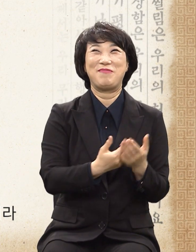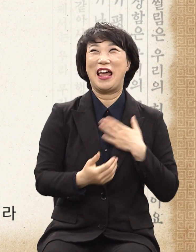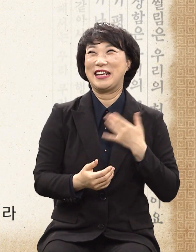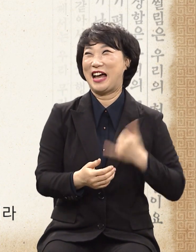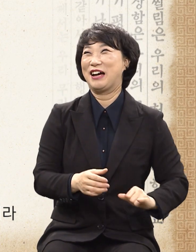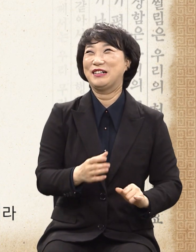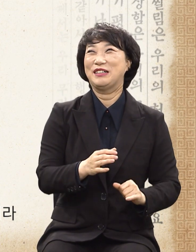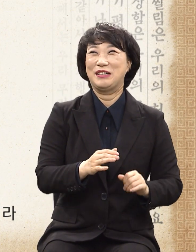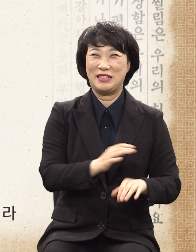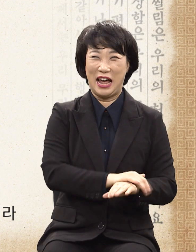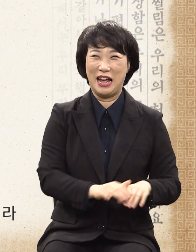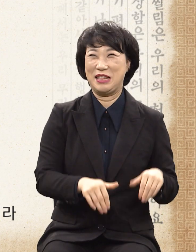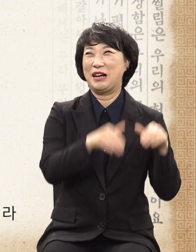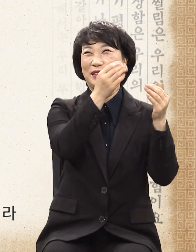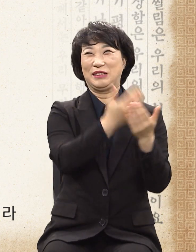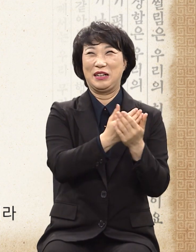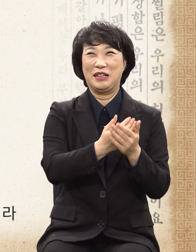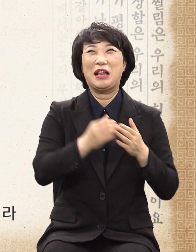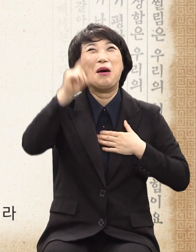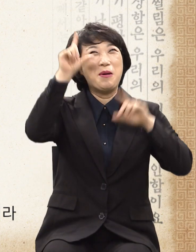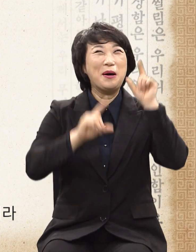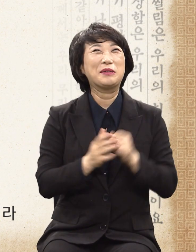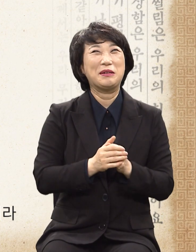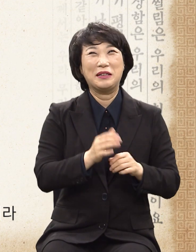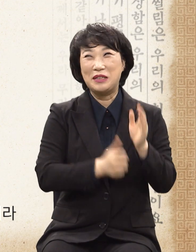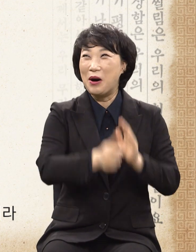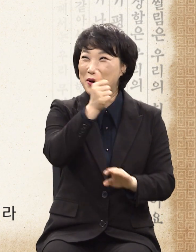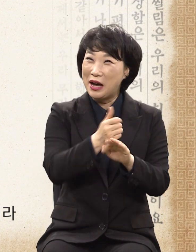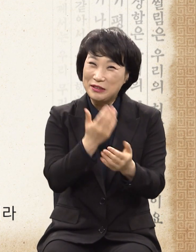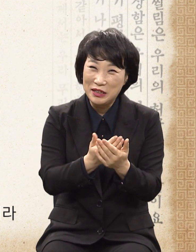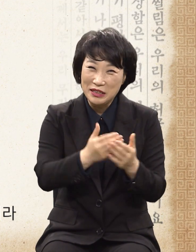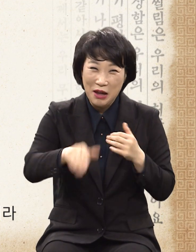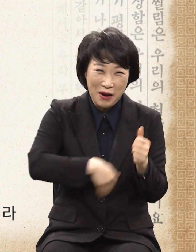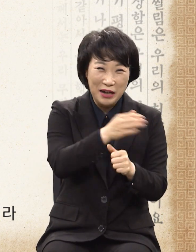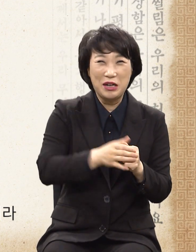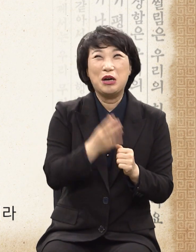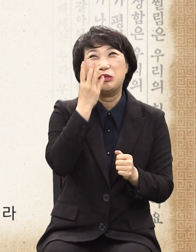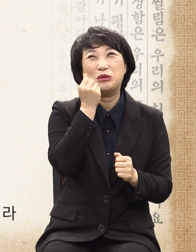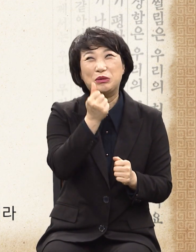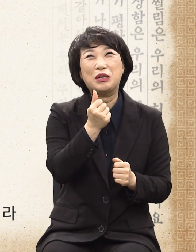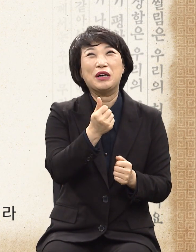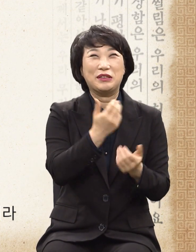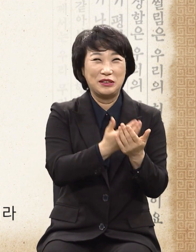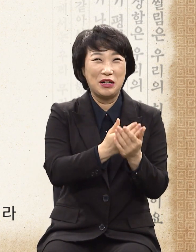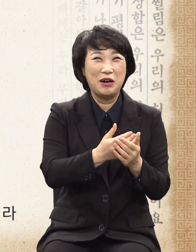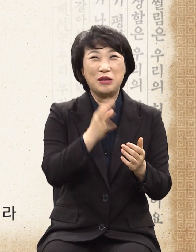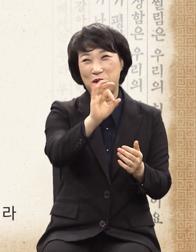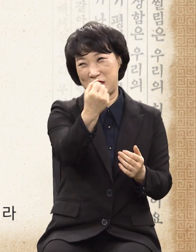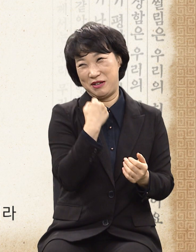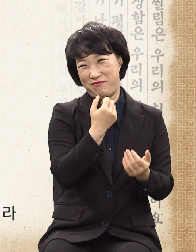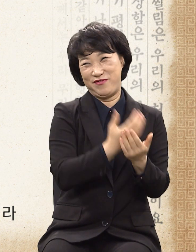잘되게 해주세요. 주여 내 모습 잘되게 해주세요. 주여 내 환경 좀 정제되게 있게 해주세요.